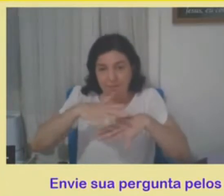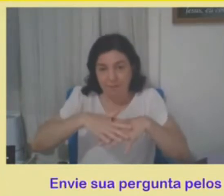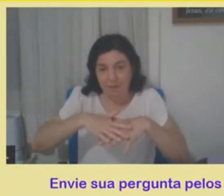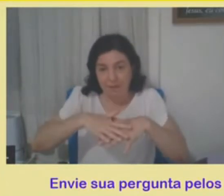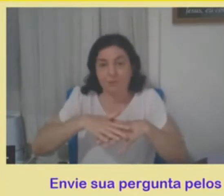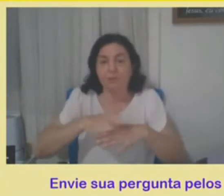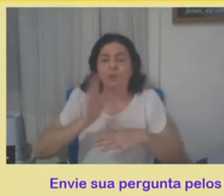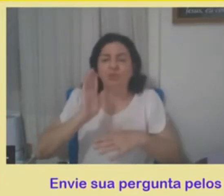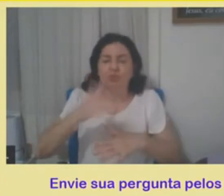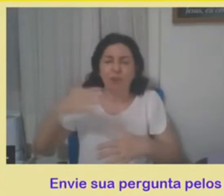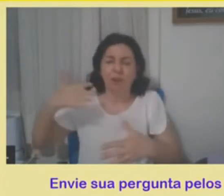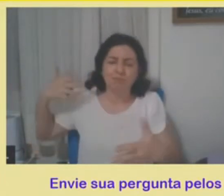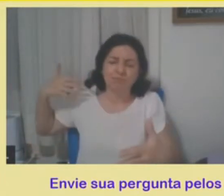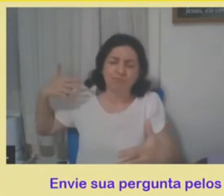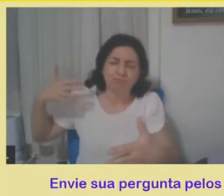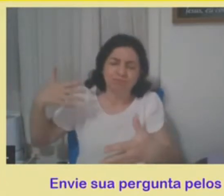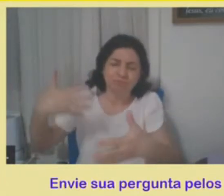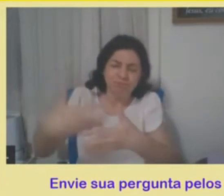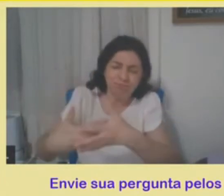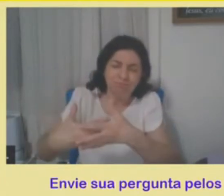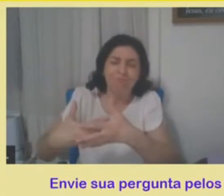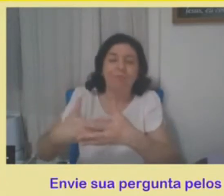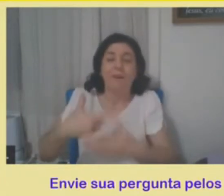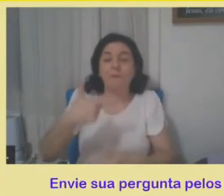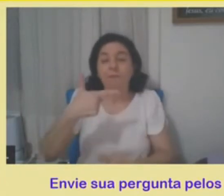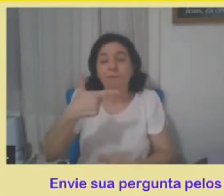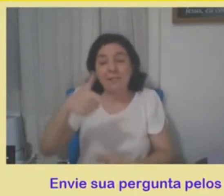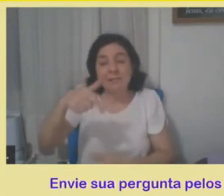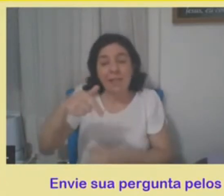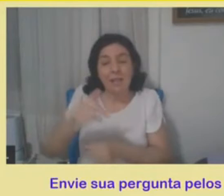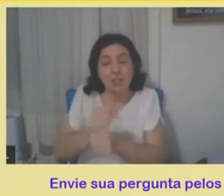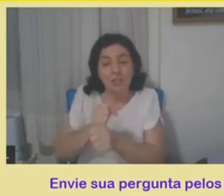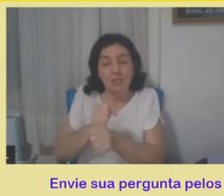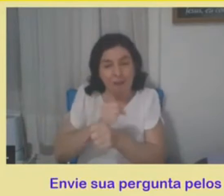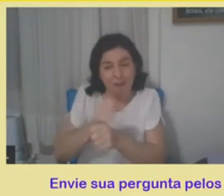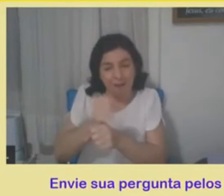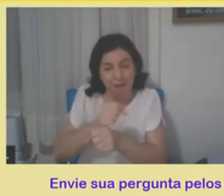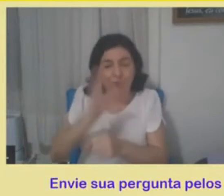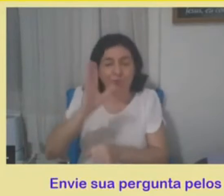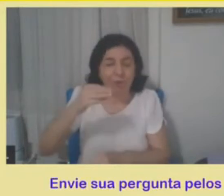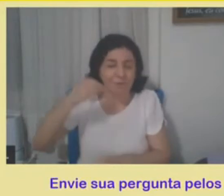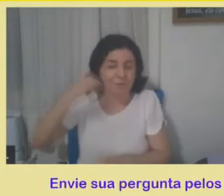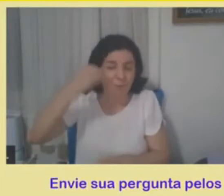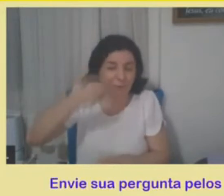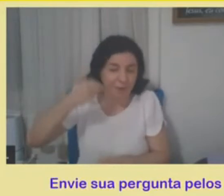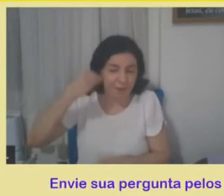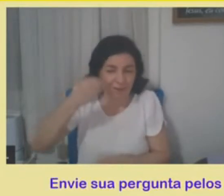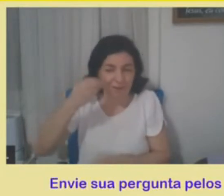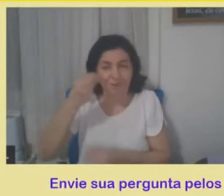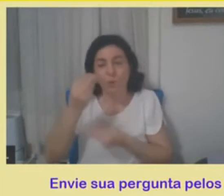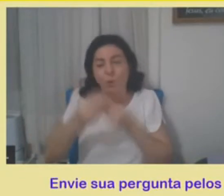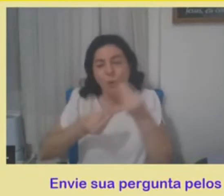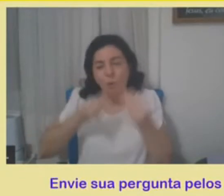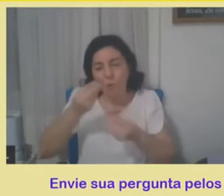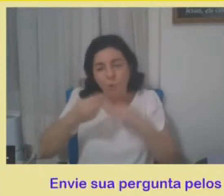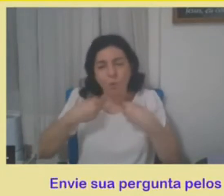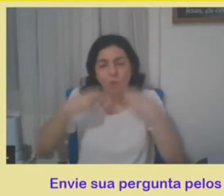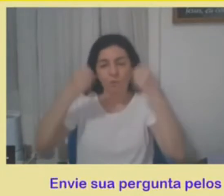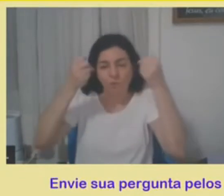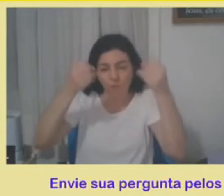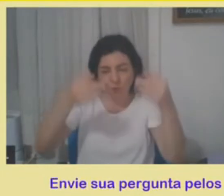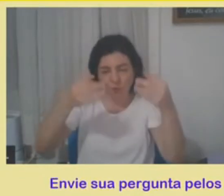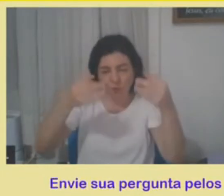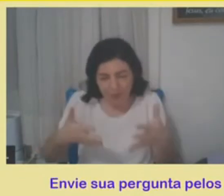Eu sou surda, sou professora de matemática, tenho já uma vasta experiência,